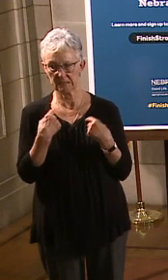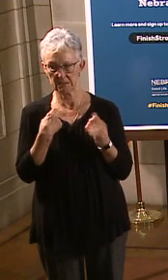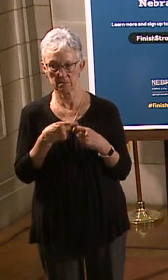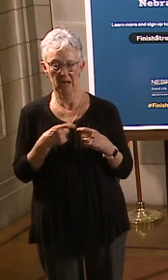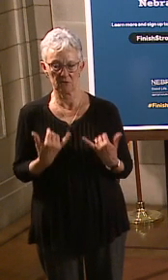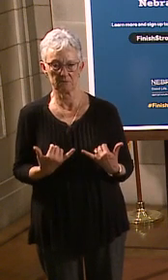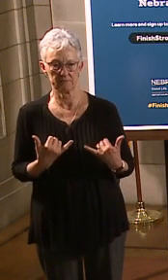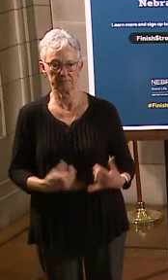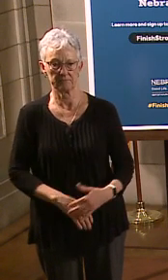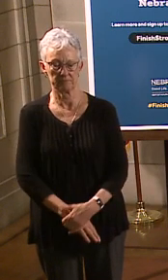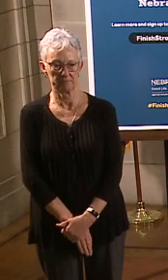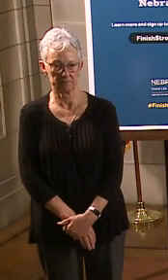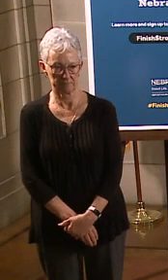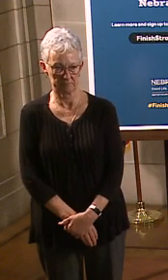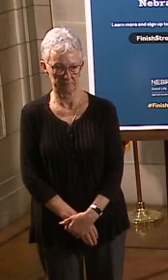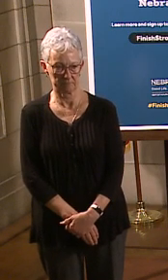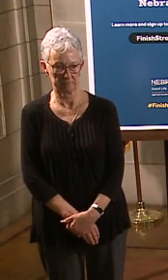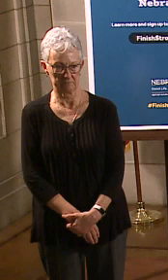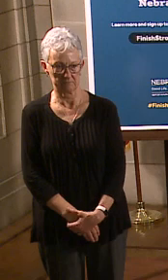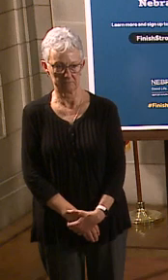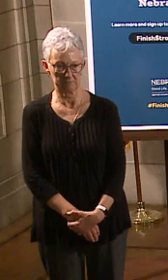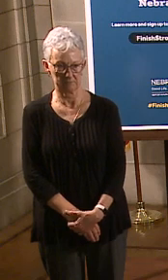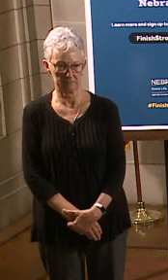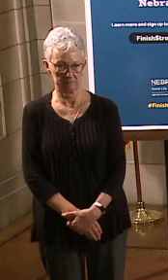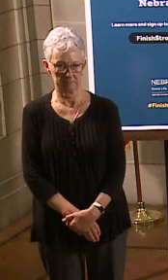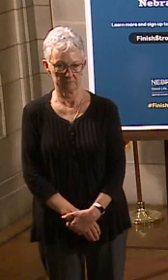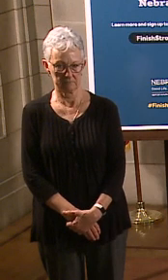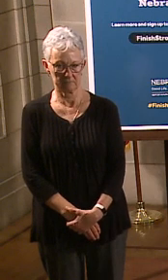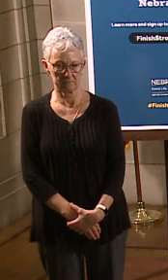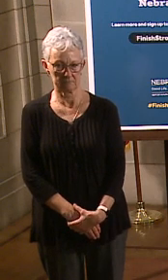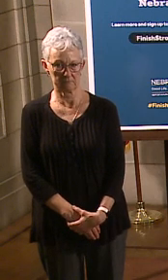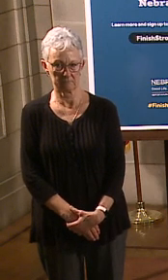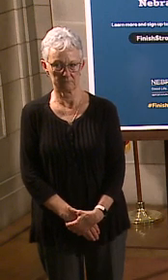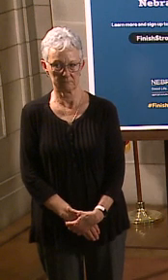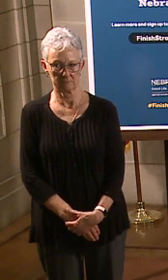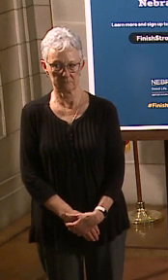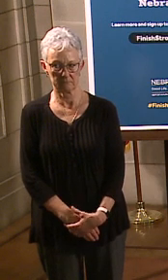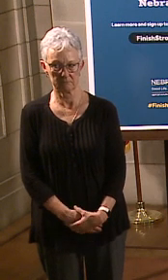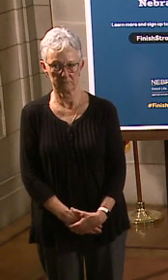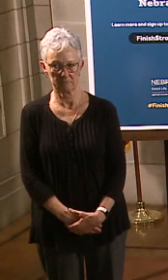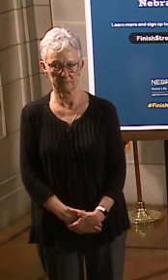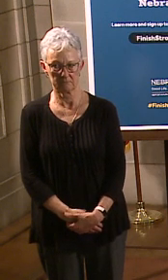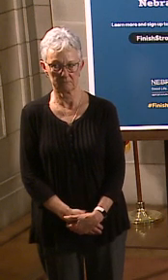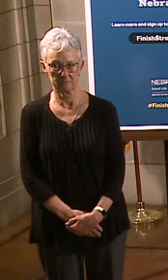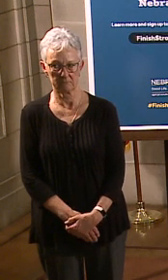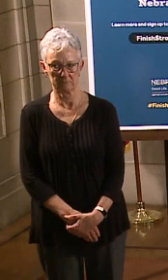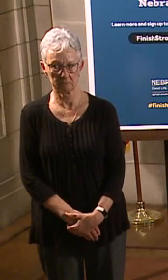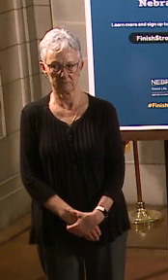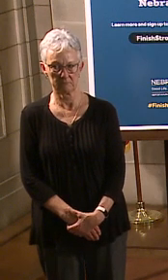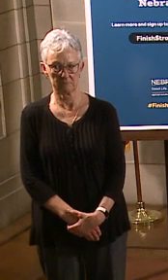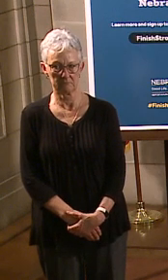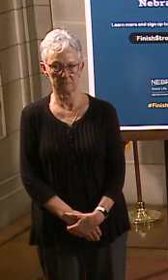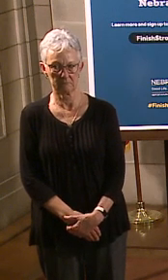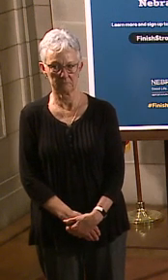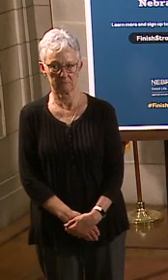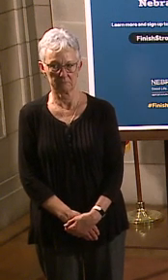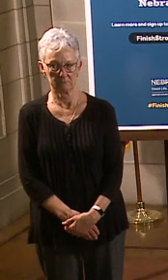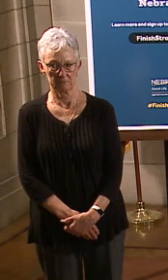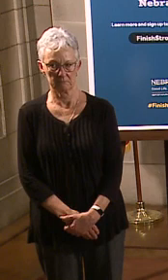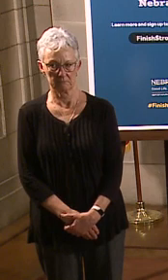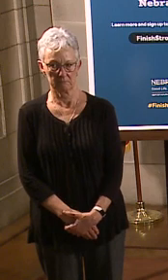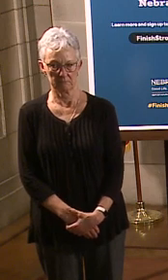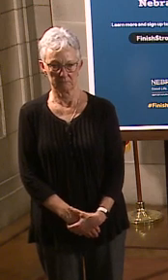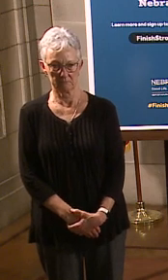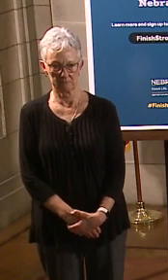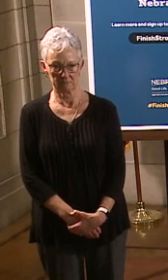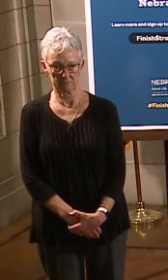hispana. Muchos trabajadores de empacadores de carne continuaron trabajando a pesar del riesgo. Como